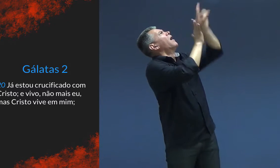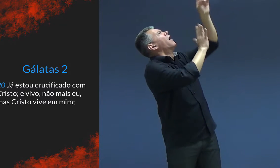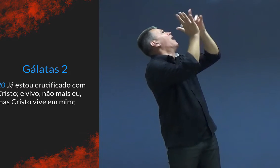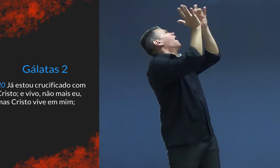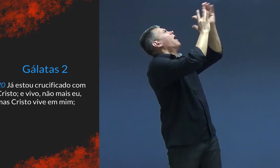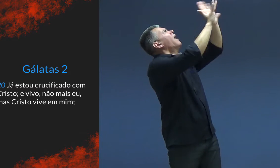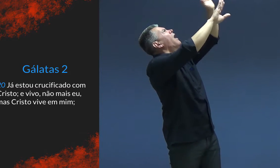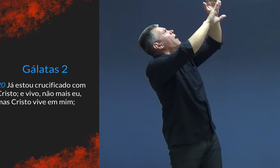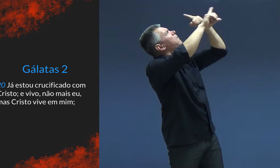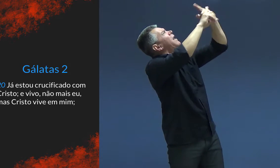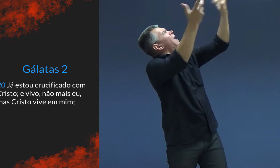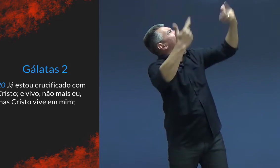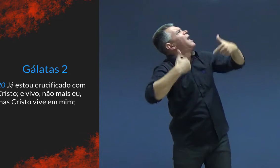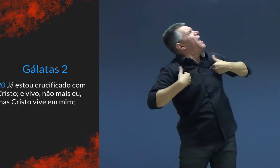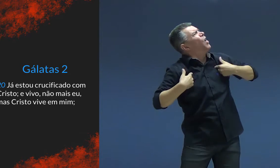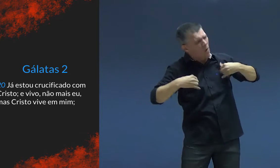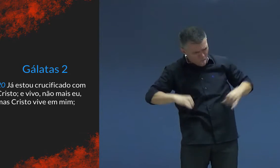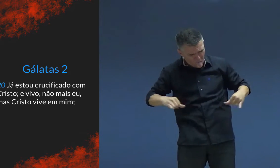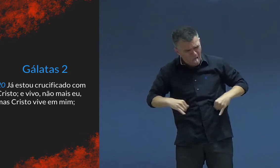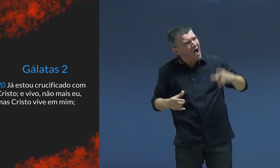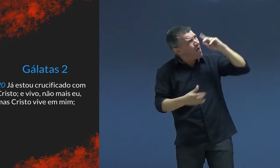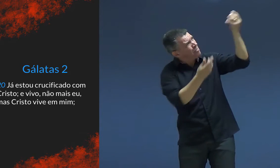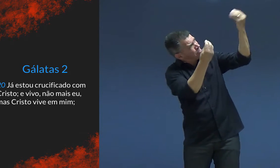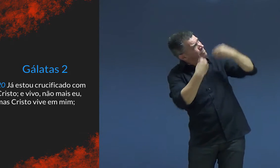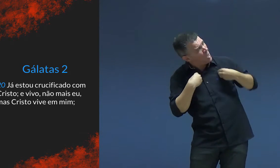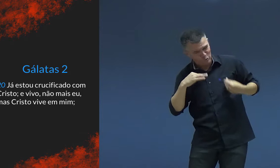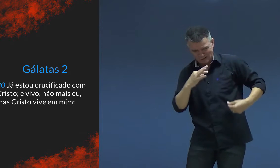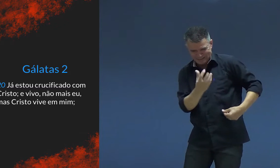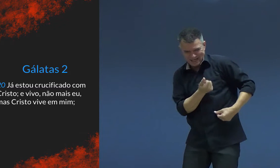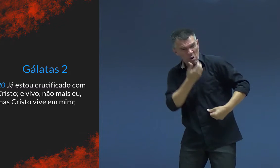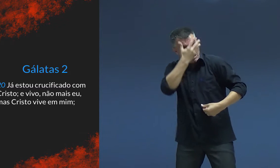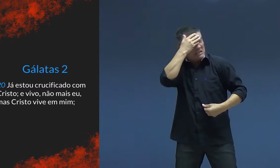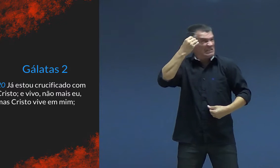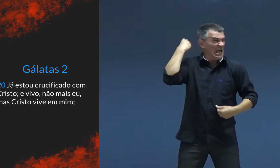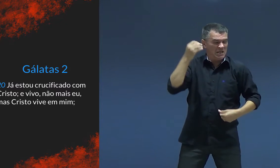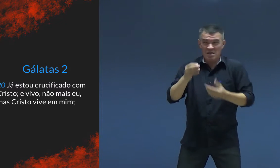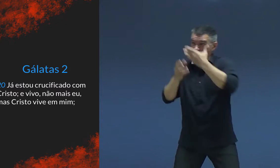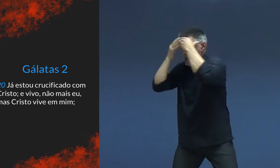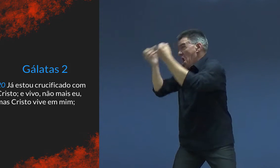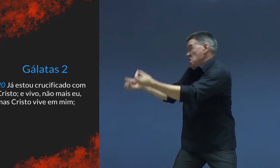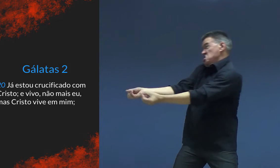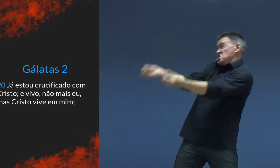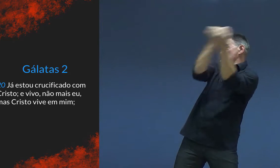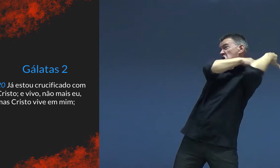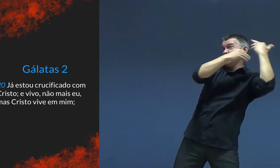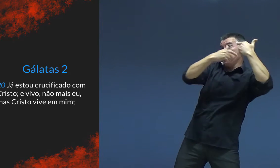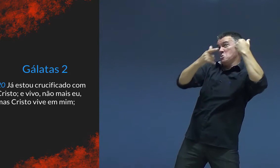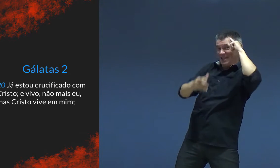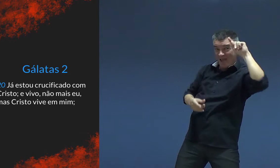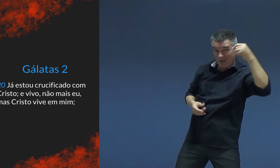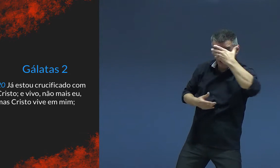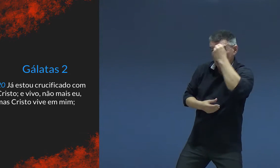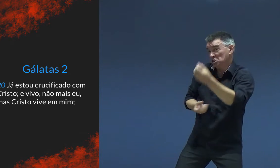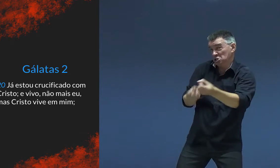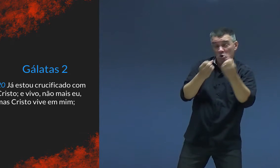isso? Ô Jesus, como assim? Eu estou aqui sofrendo, você já me deu salvação, lembra? Que era para eu esquecer as coisas